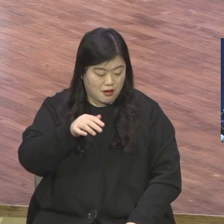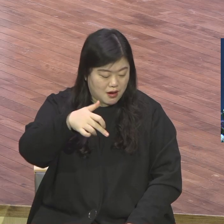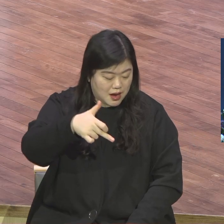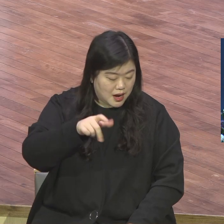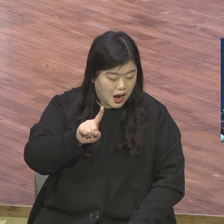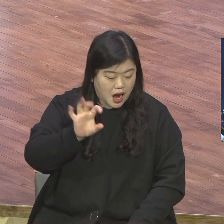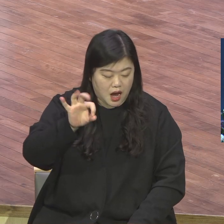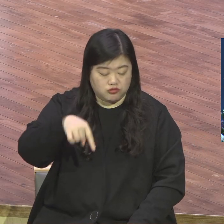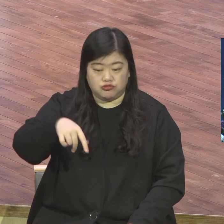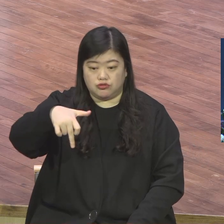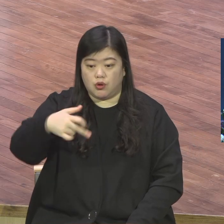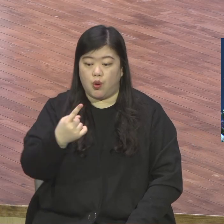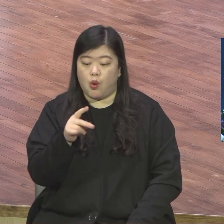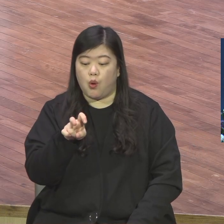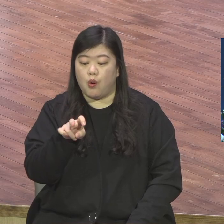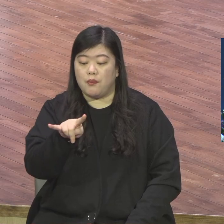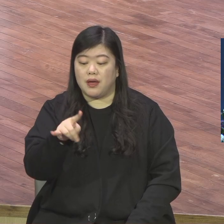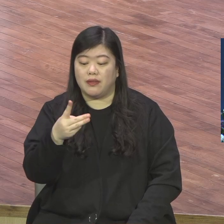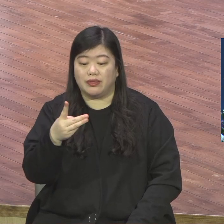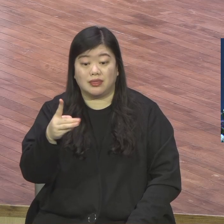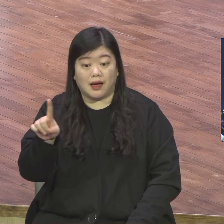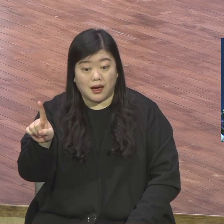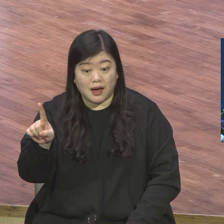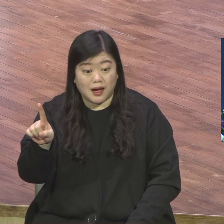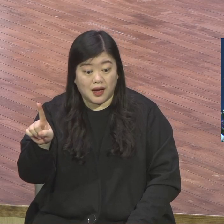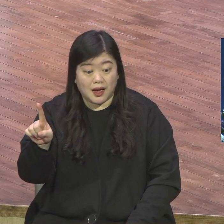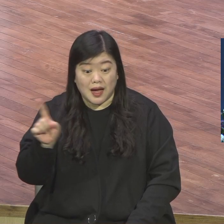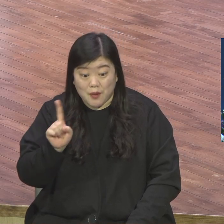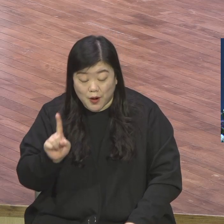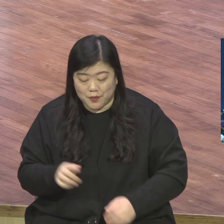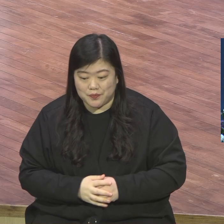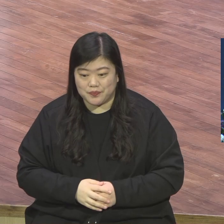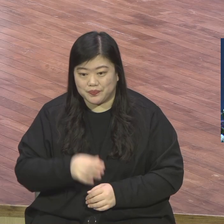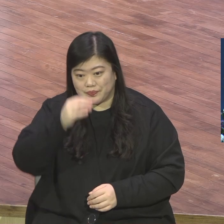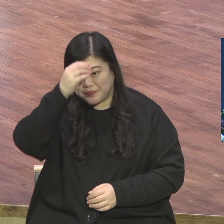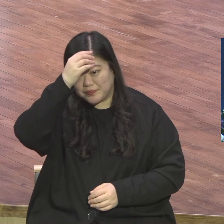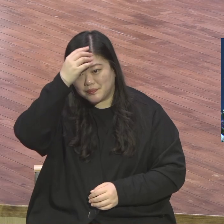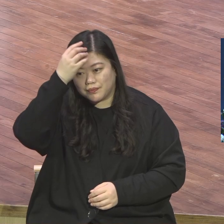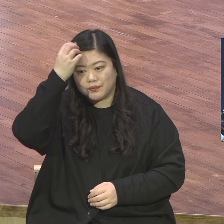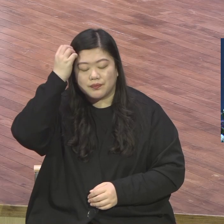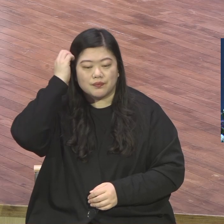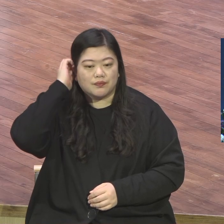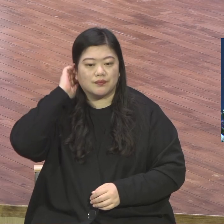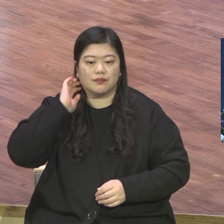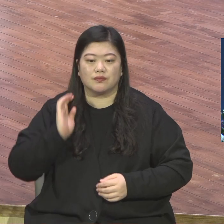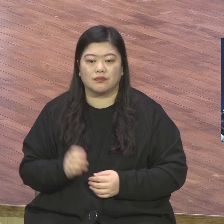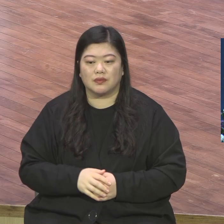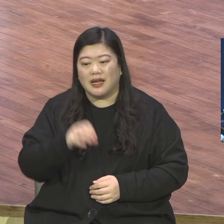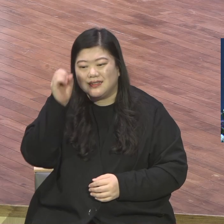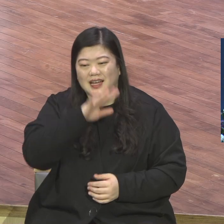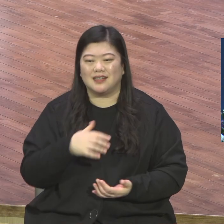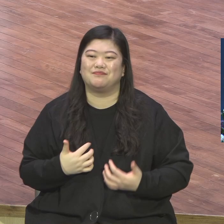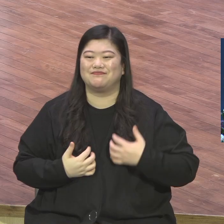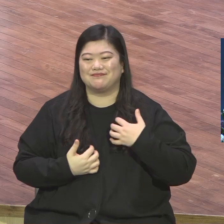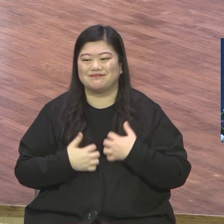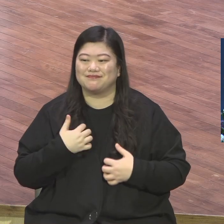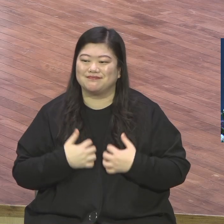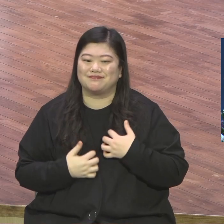말인데 보통 즐거움보다는 뭐냐 높은 더 높은 차원의 즐거움을